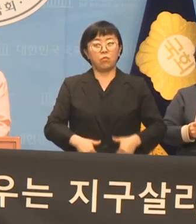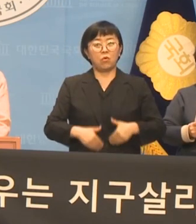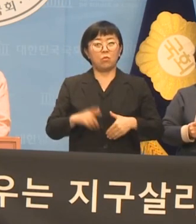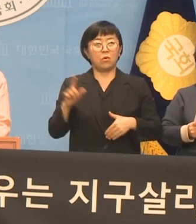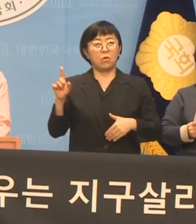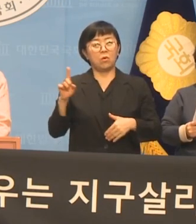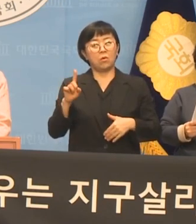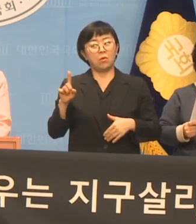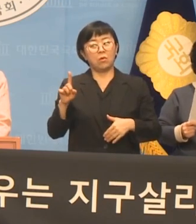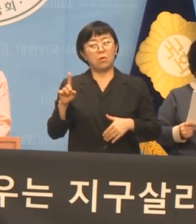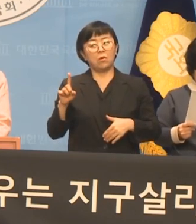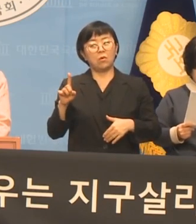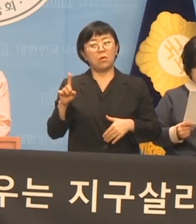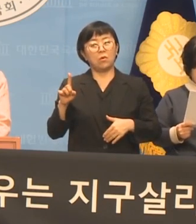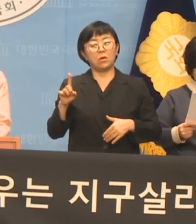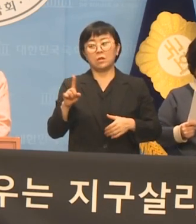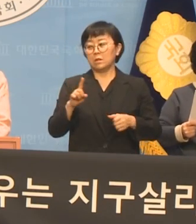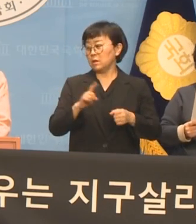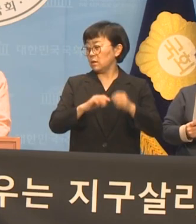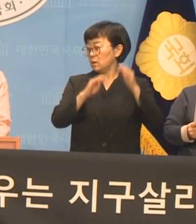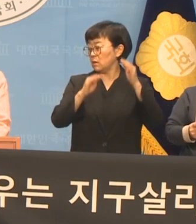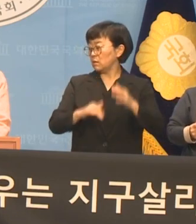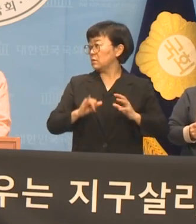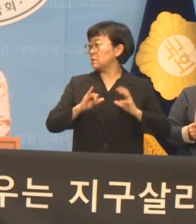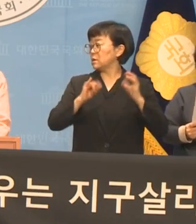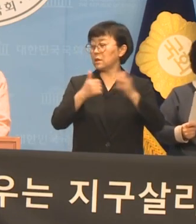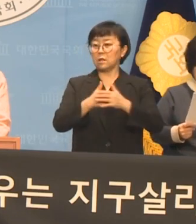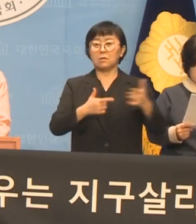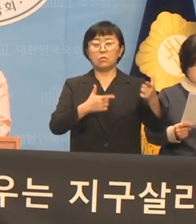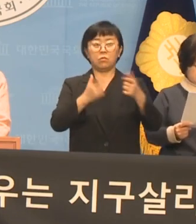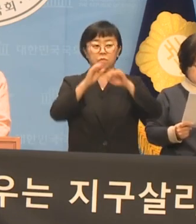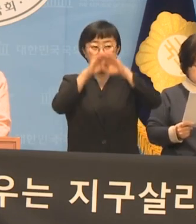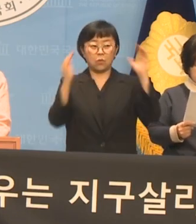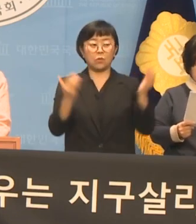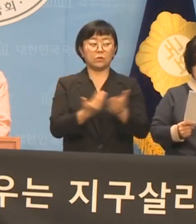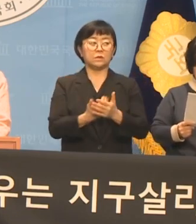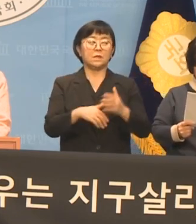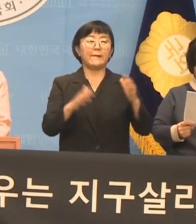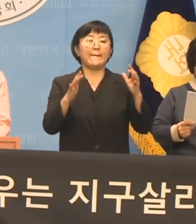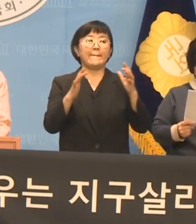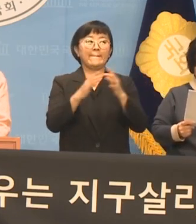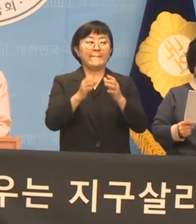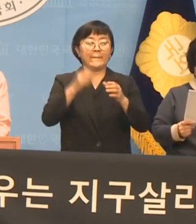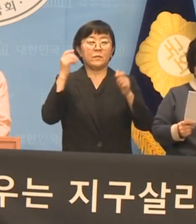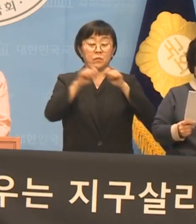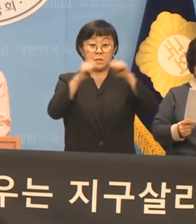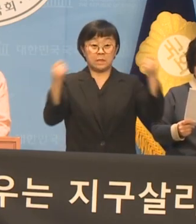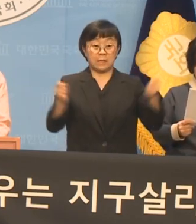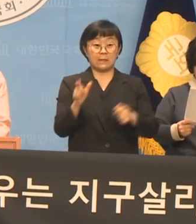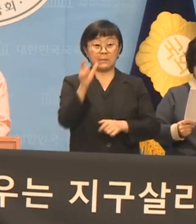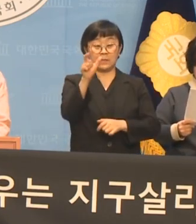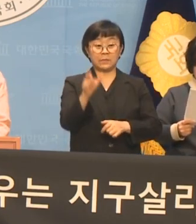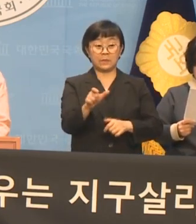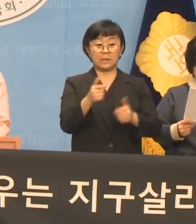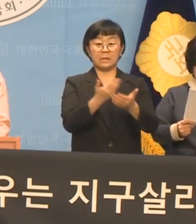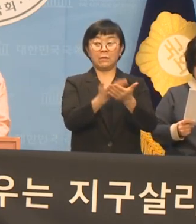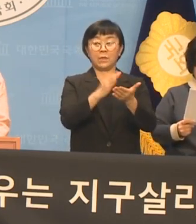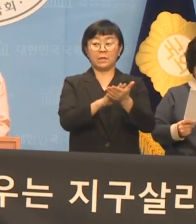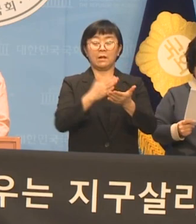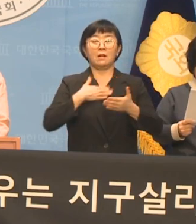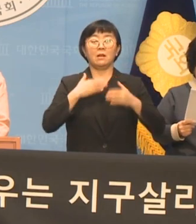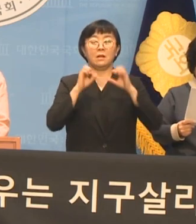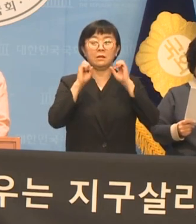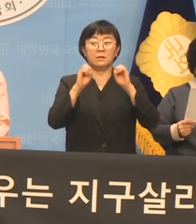어떠하리요. 이 취재문은 세상의 모든 가상신문 등에 게재, 개편하여